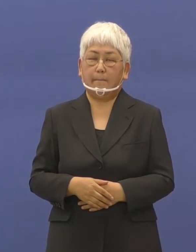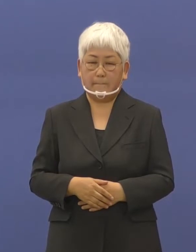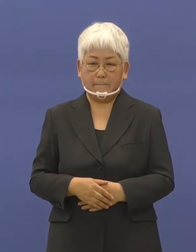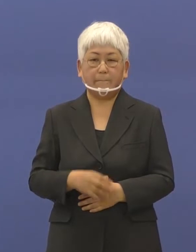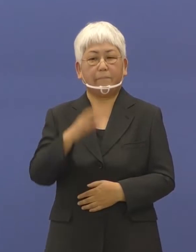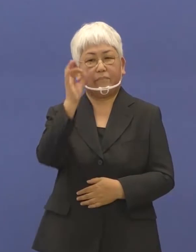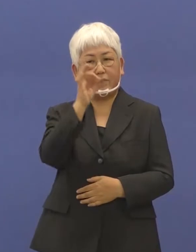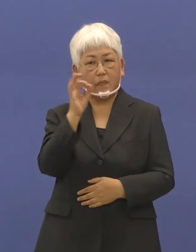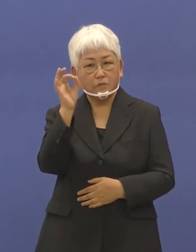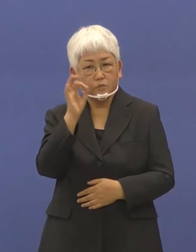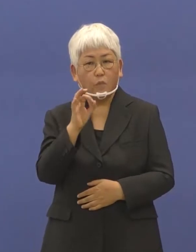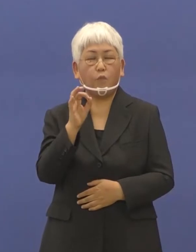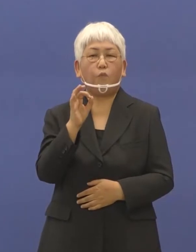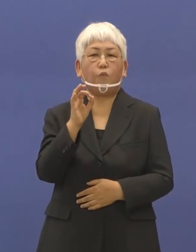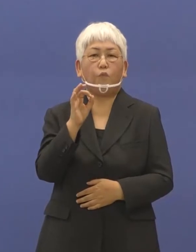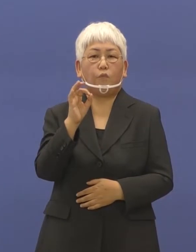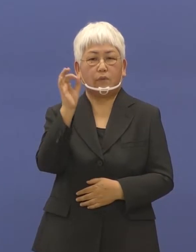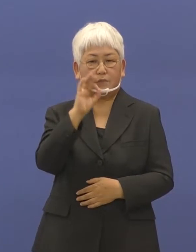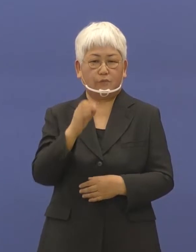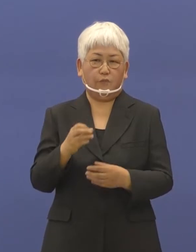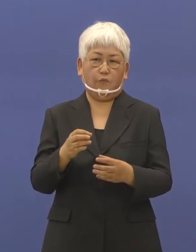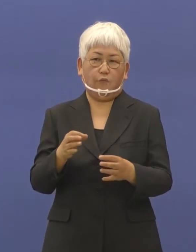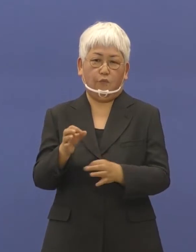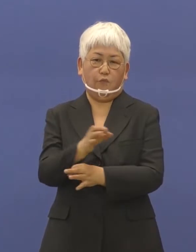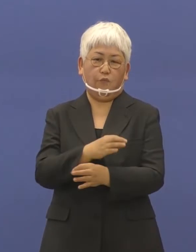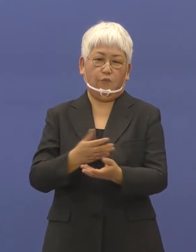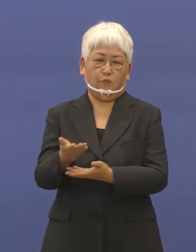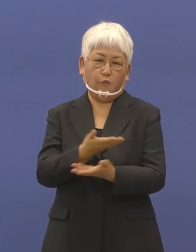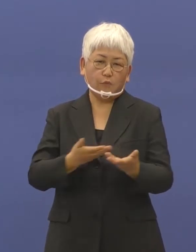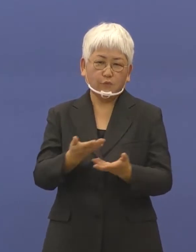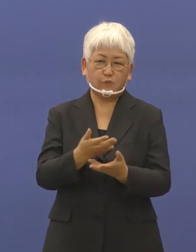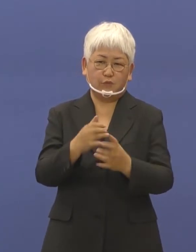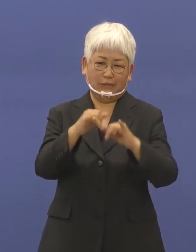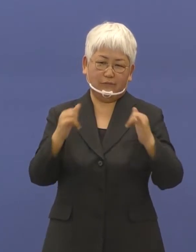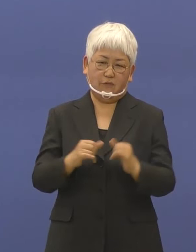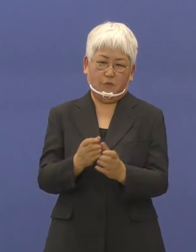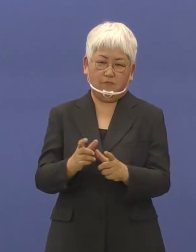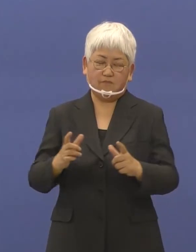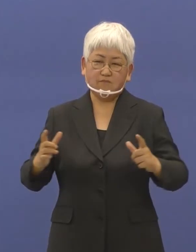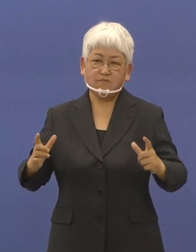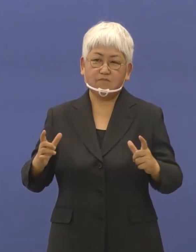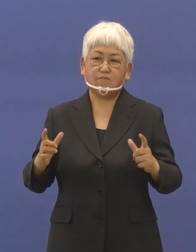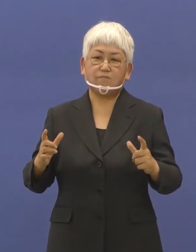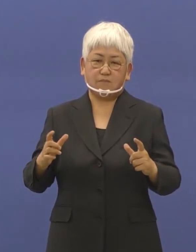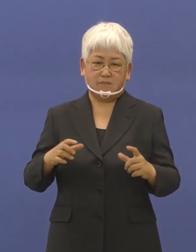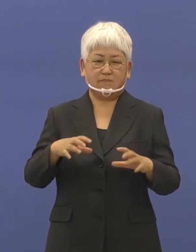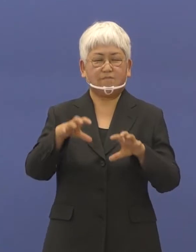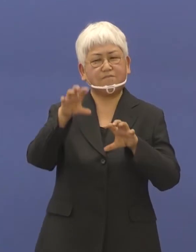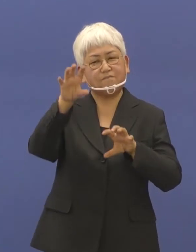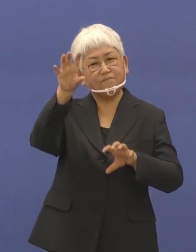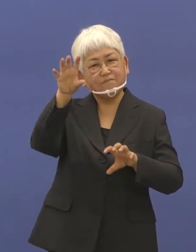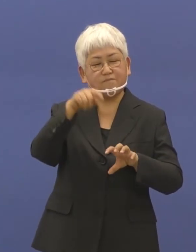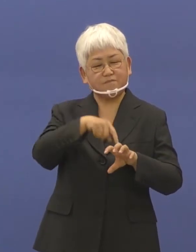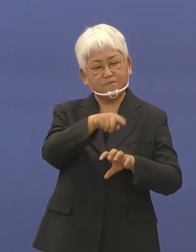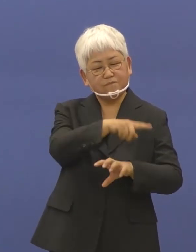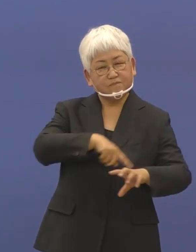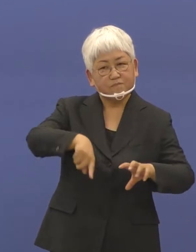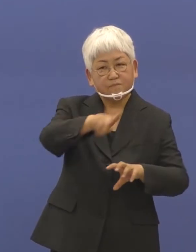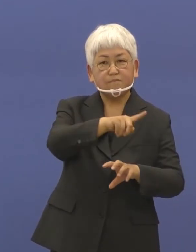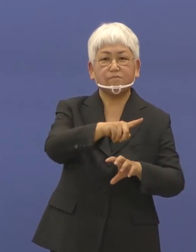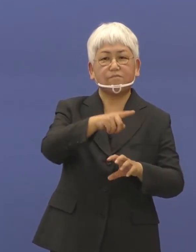観光や交流人口拡大でこう県南盛岡的なこ